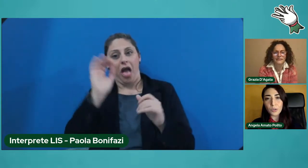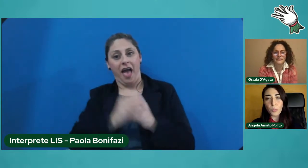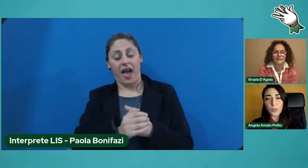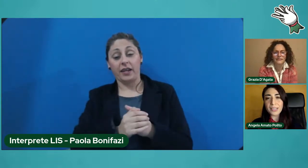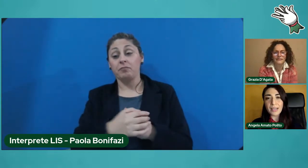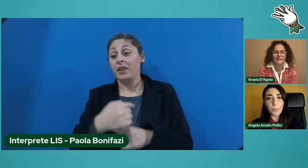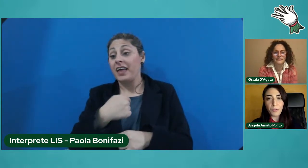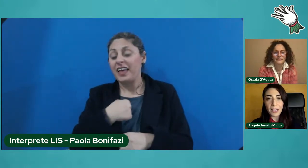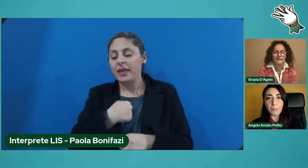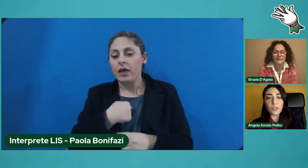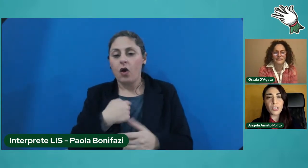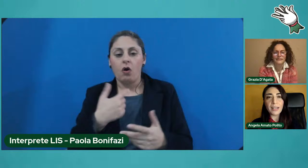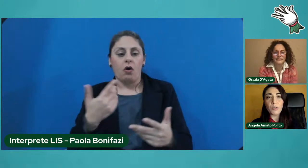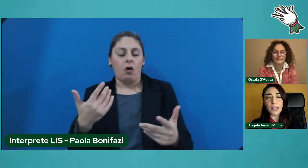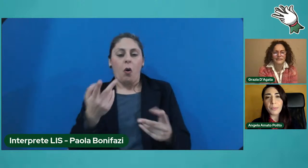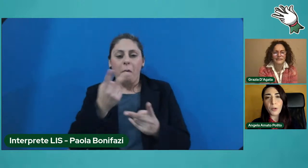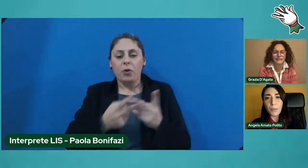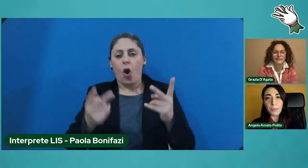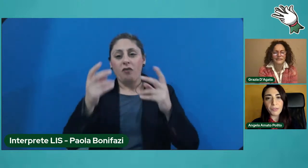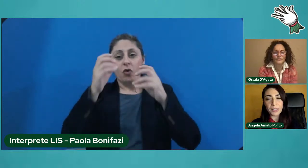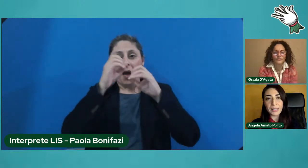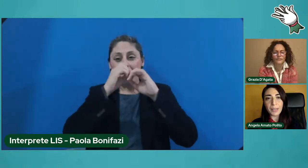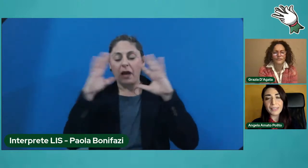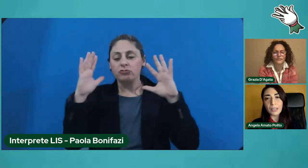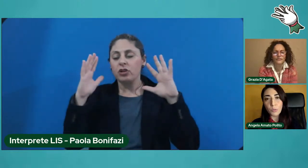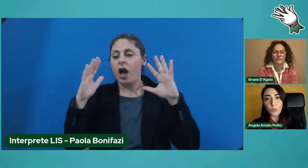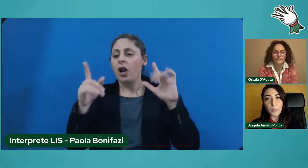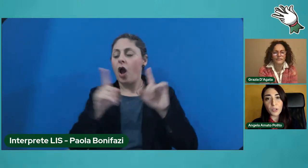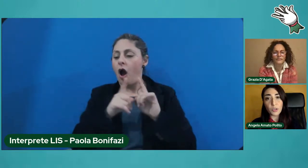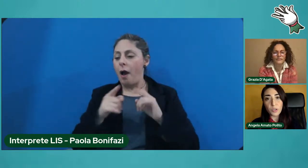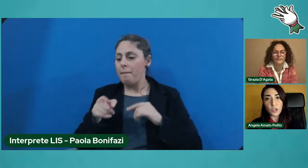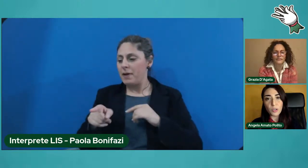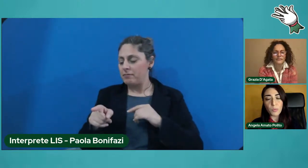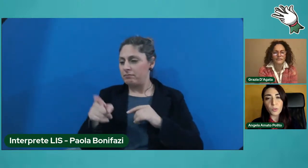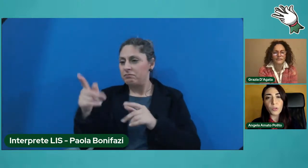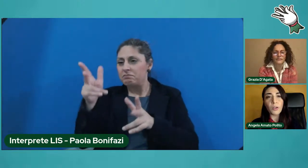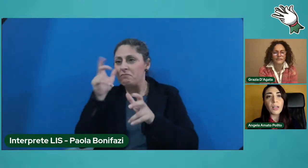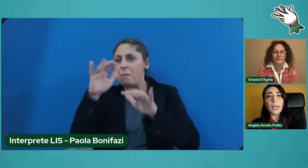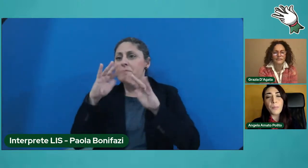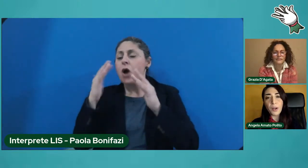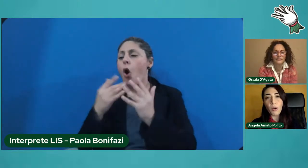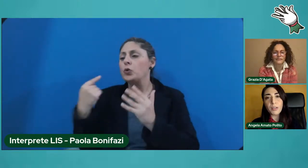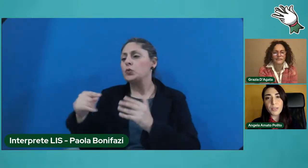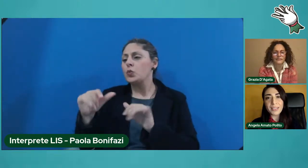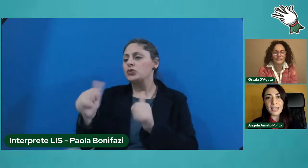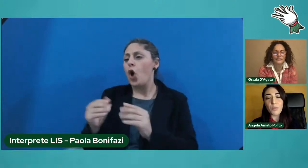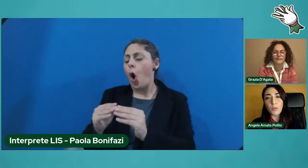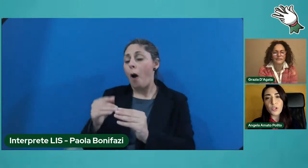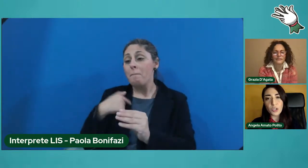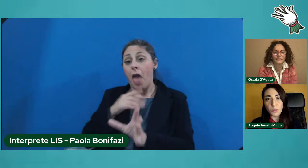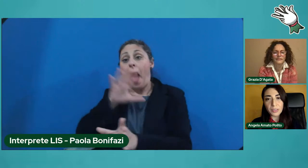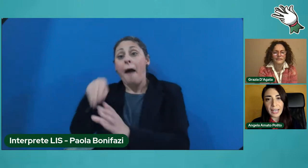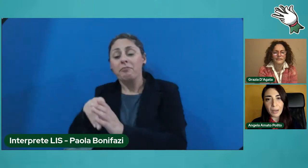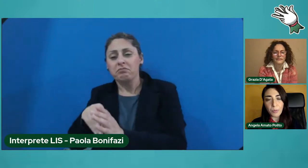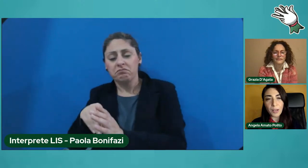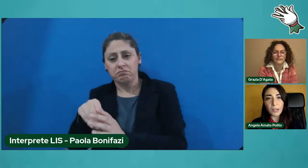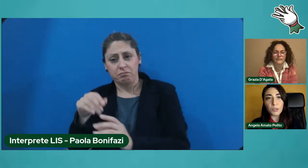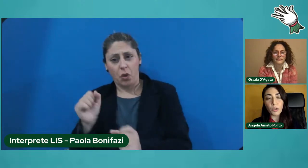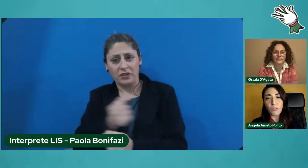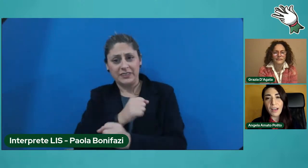quanto possa provare a immaginare, non capirò mai perfettamente lui come percepisce il mondo, però in questa lingua noi ci incontriamo e lui